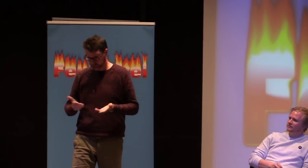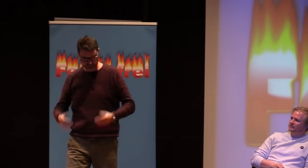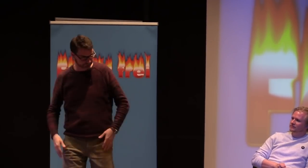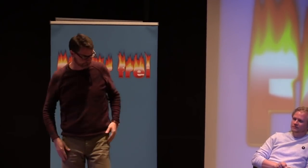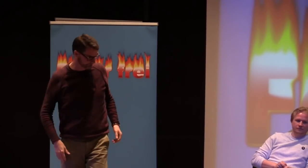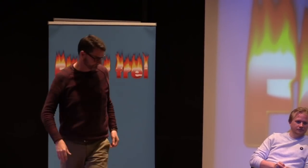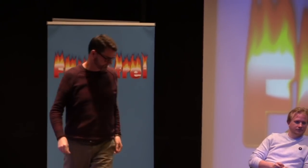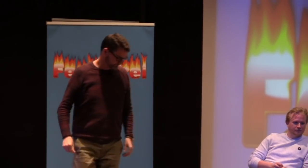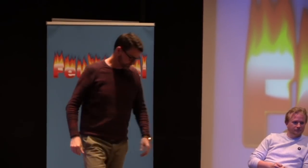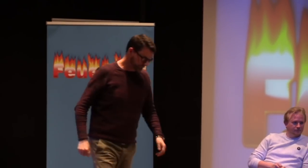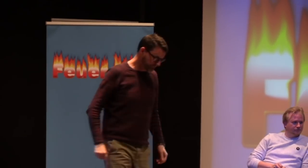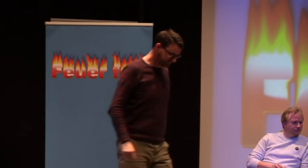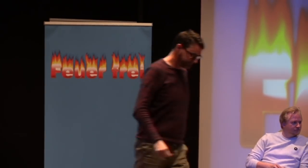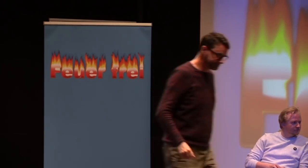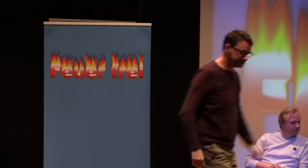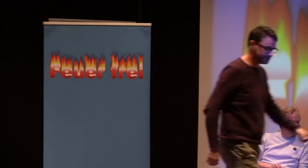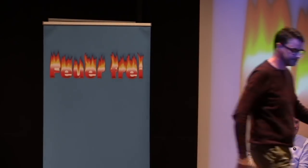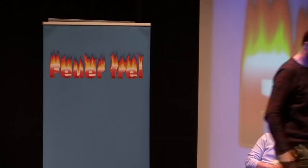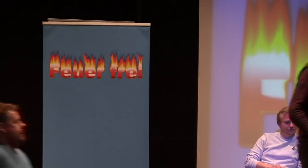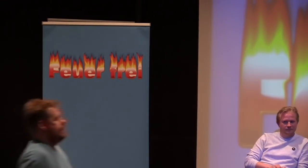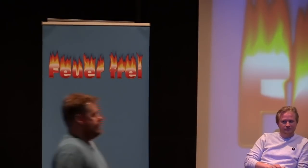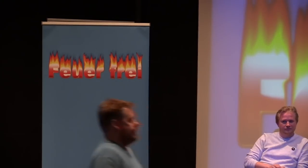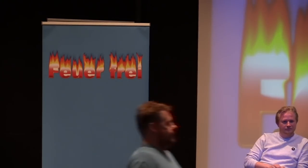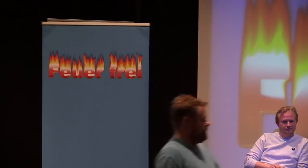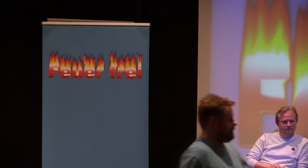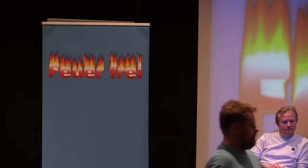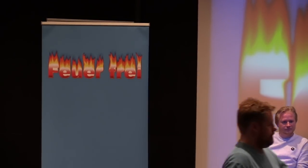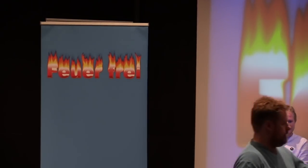Ja, und wenn da jemand Interesse hat, ich bin gerne mit Rat und Tat, stehe ich zur Seite.